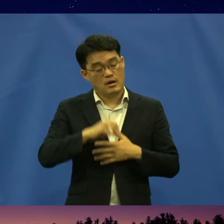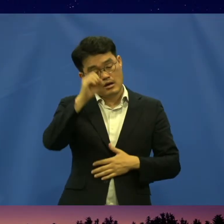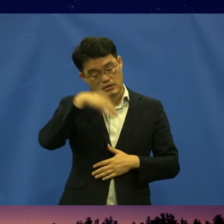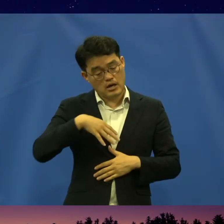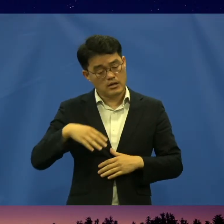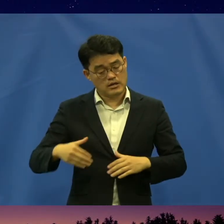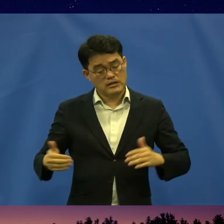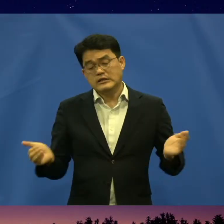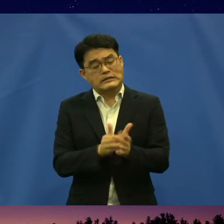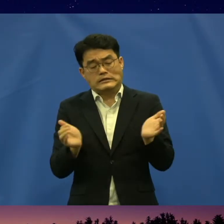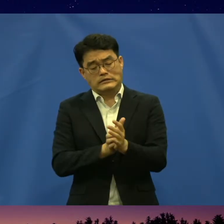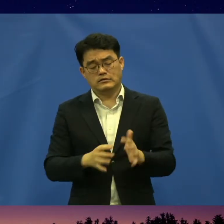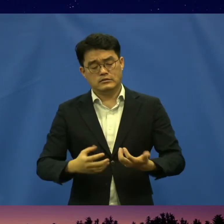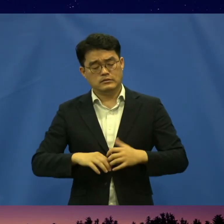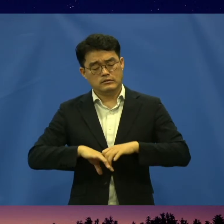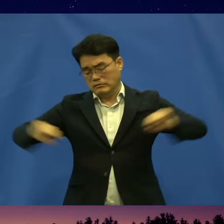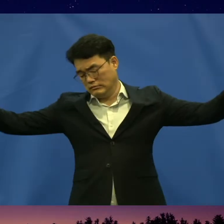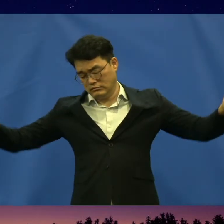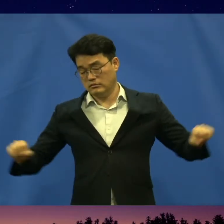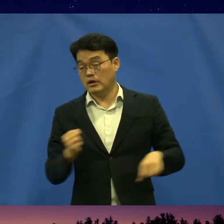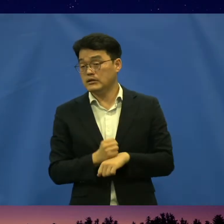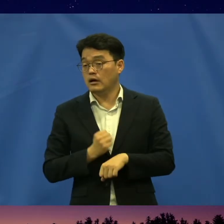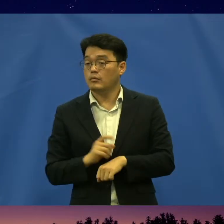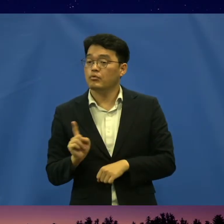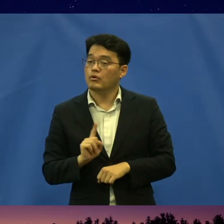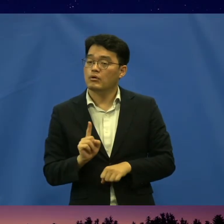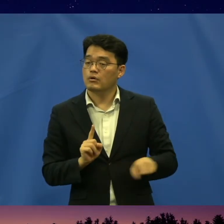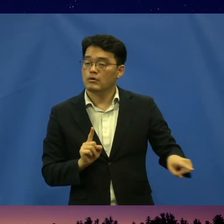죽이려고 하면 마귀가 하는